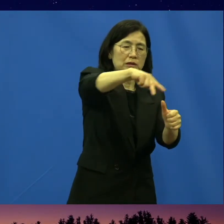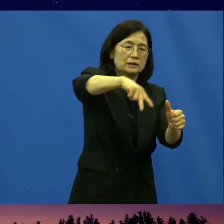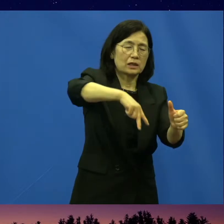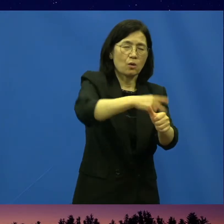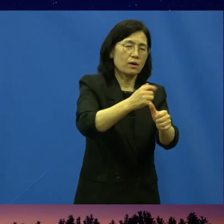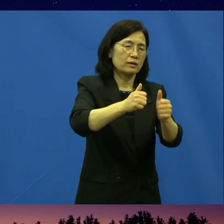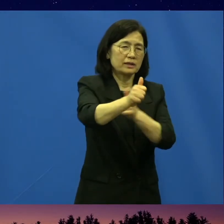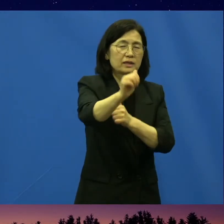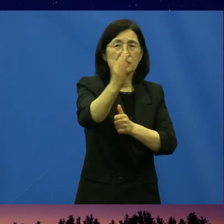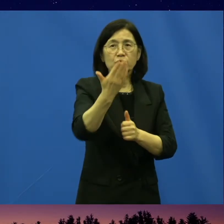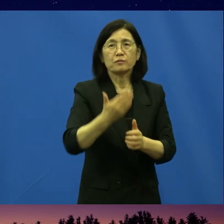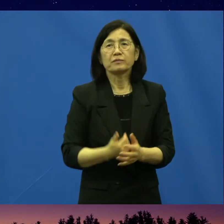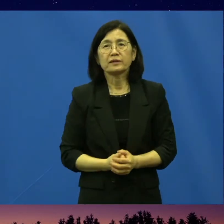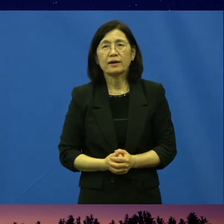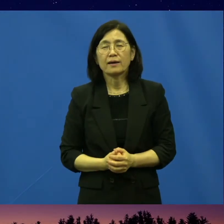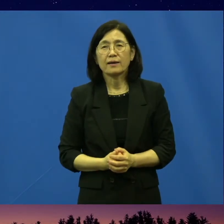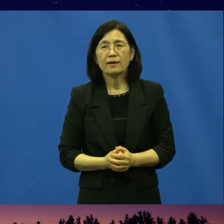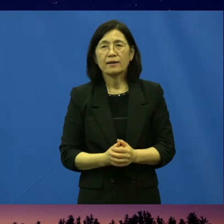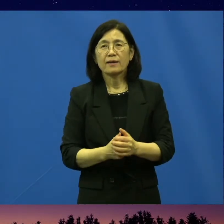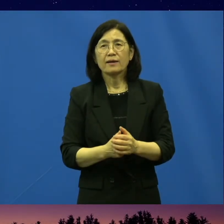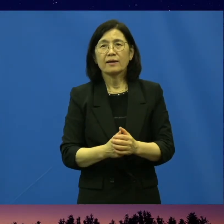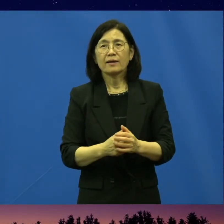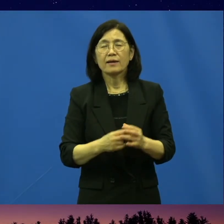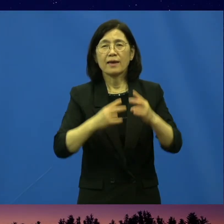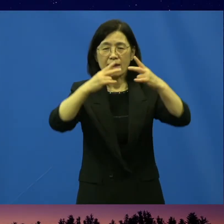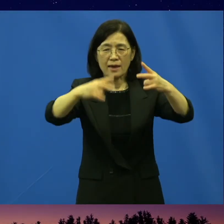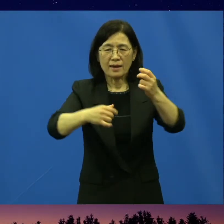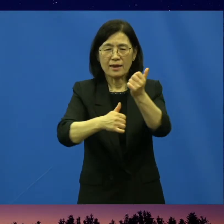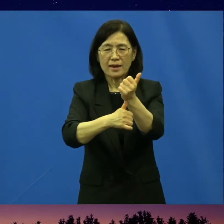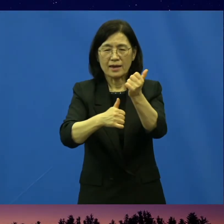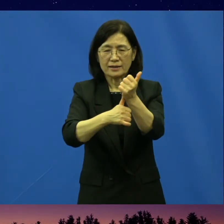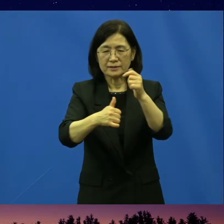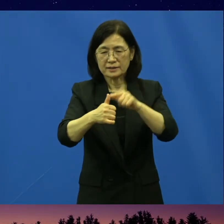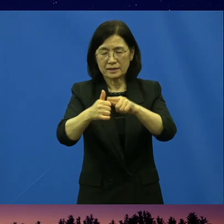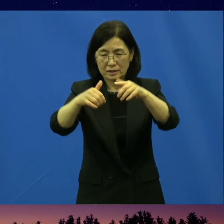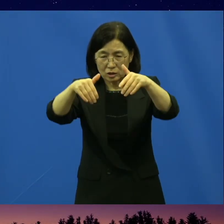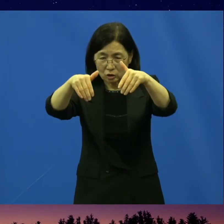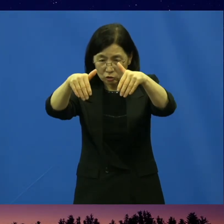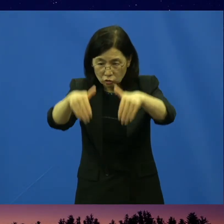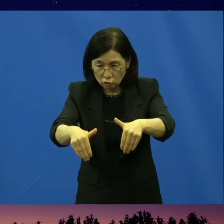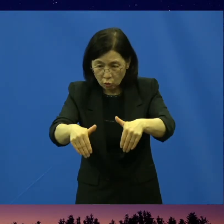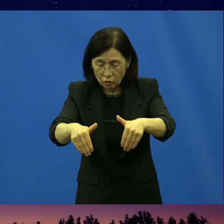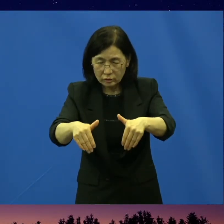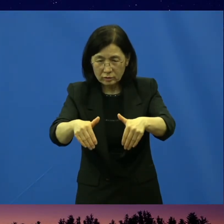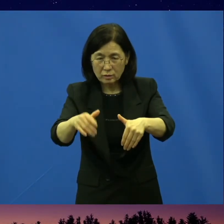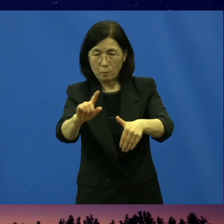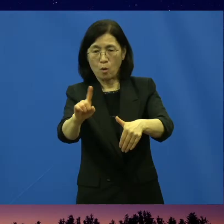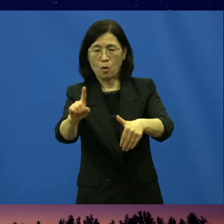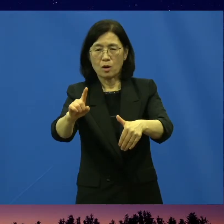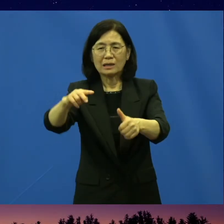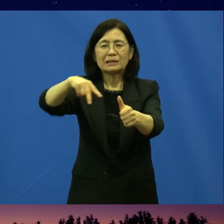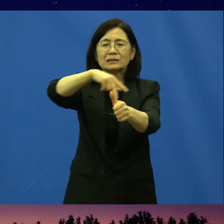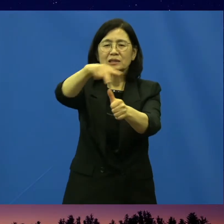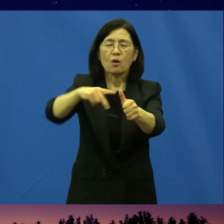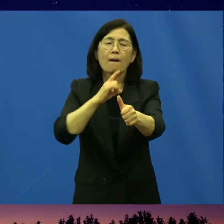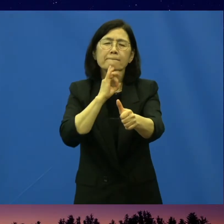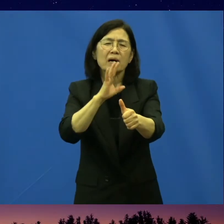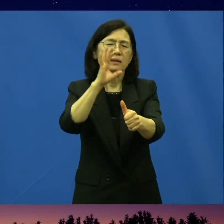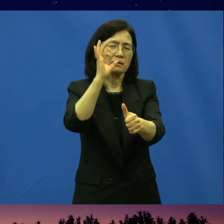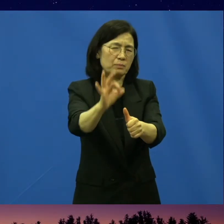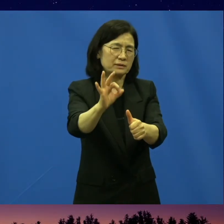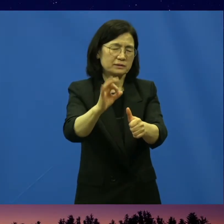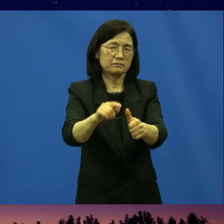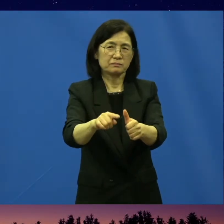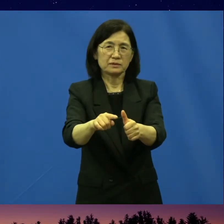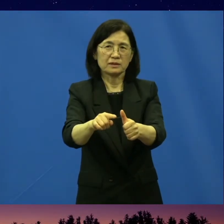자, 엘리사의 사관이 두려워한 것은 당연한 일이에요. 그런 상황만 본 겁니다. 그를 에워싸고 있는,